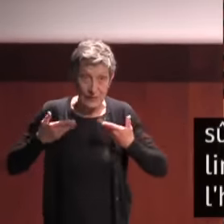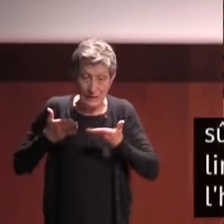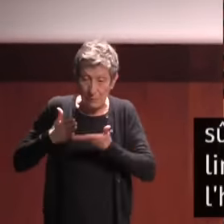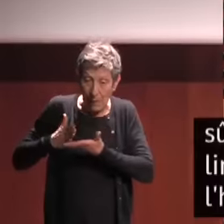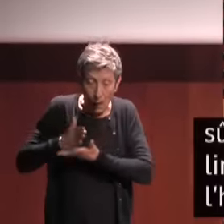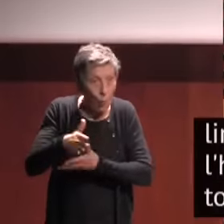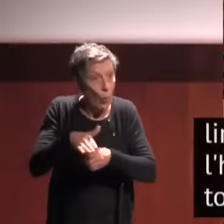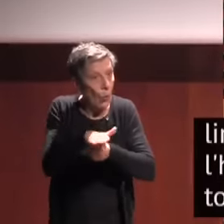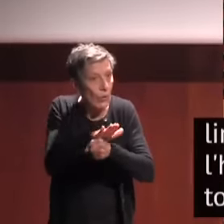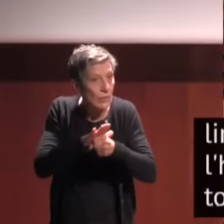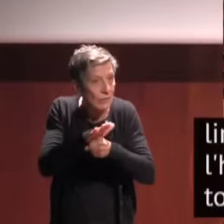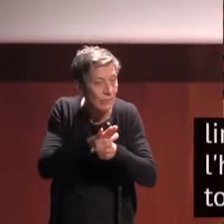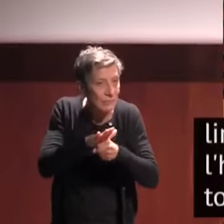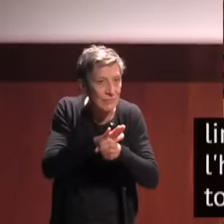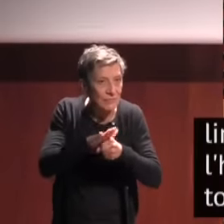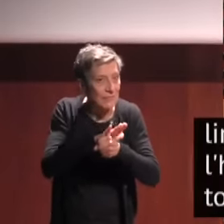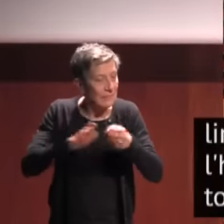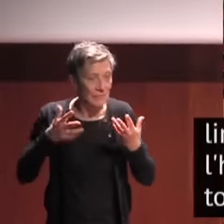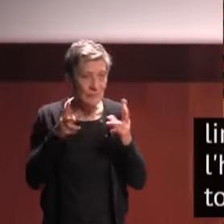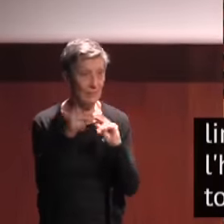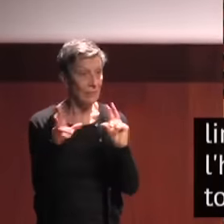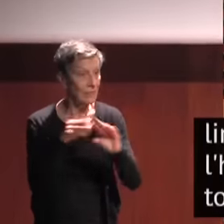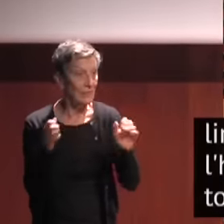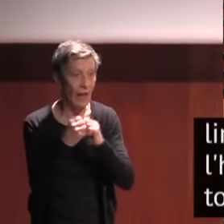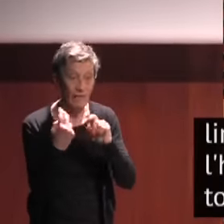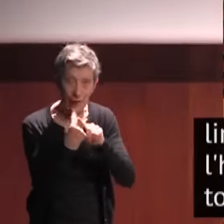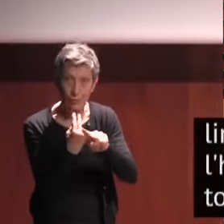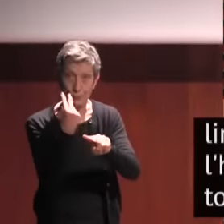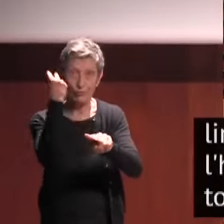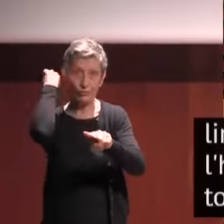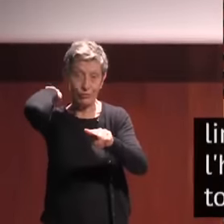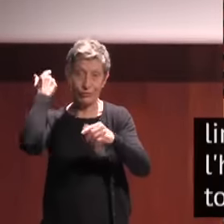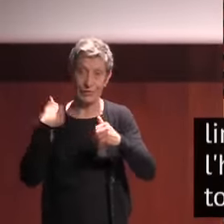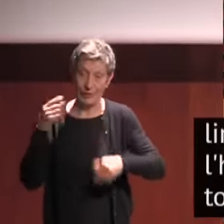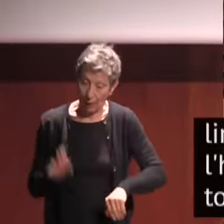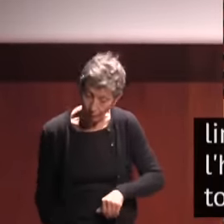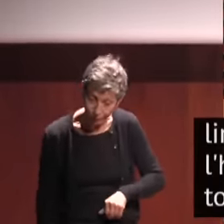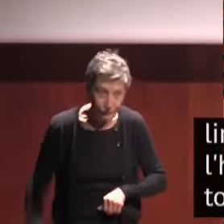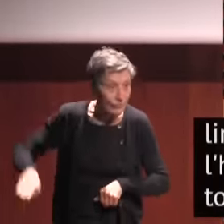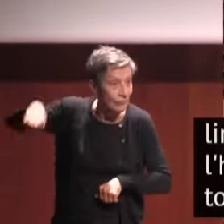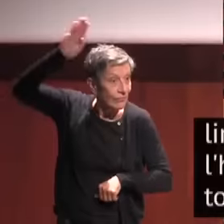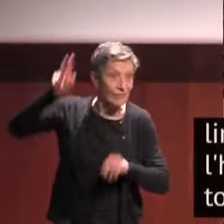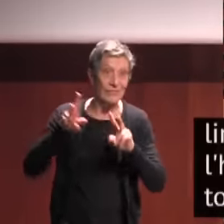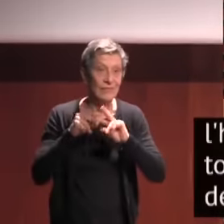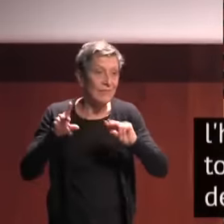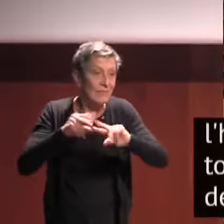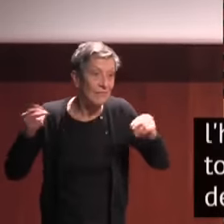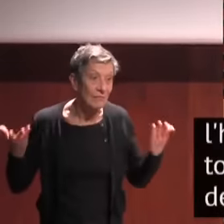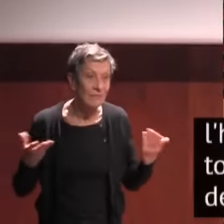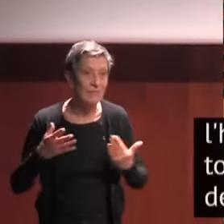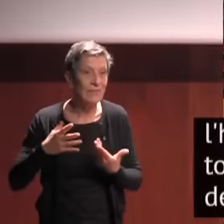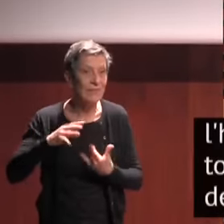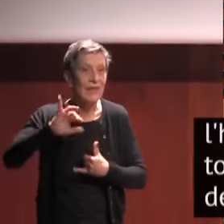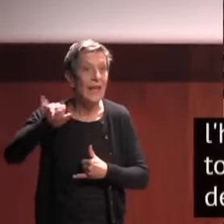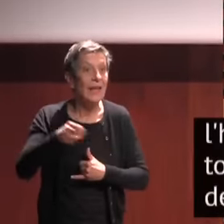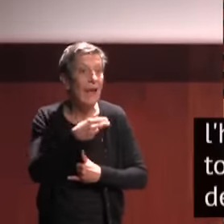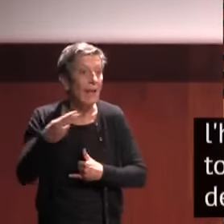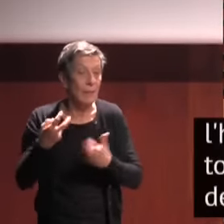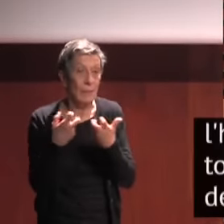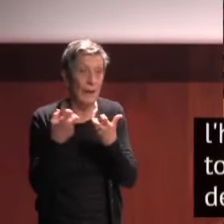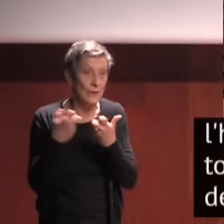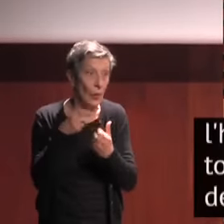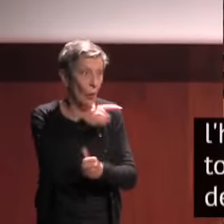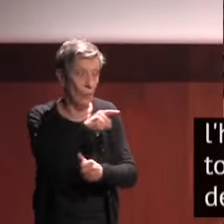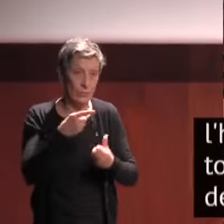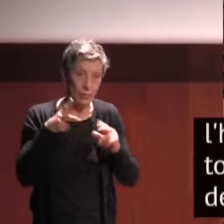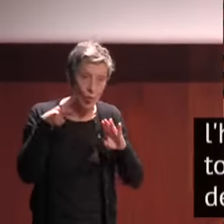sûr, avec un regard rétrospectif. Hein, on parle depuis son enfance, où je suis née. Hein, et Yann a commencé en essayant de situer justement le personnage